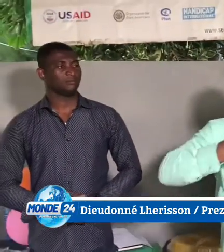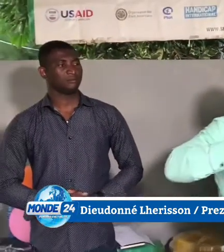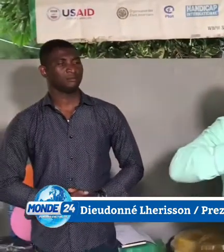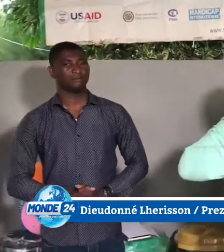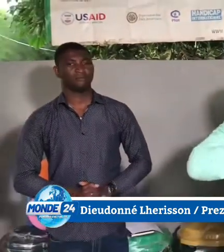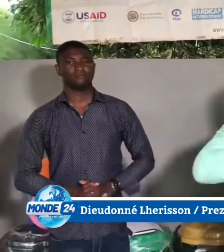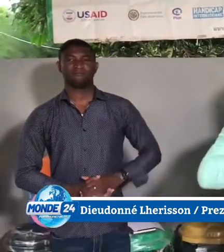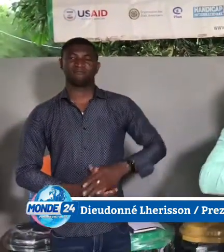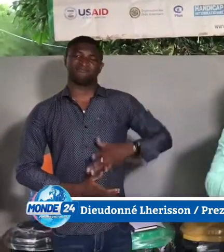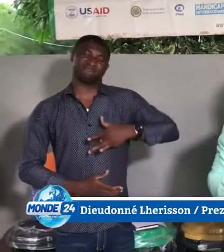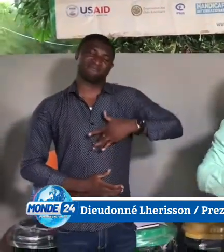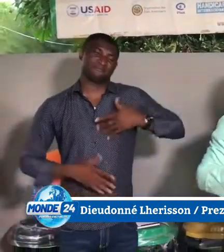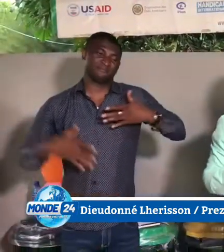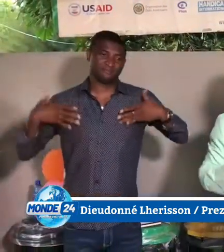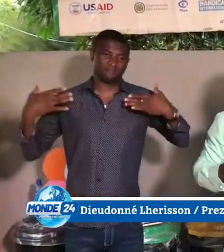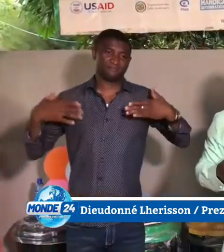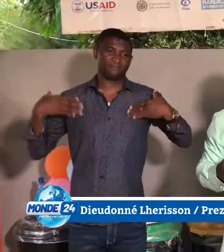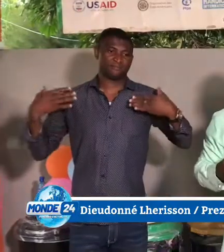Me senti content